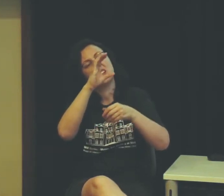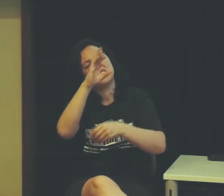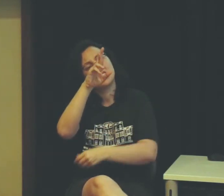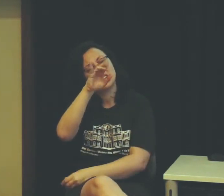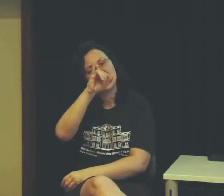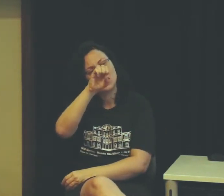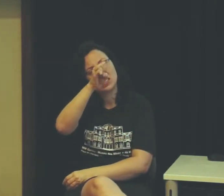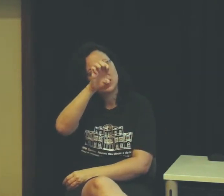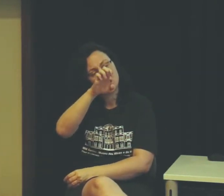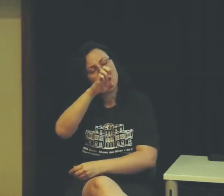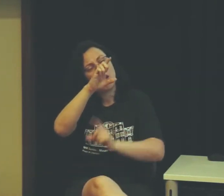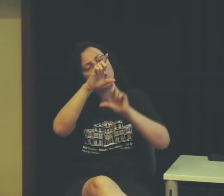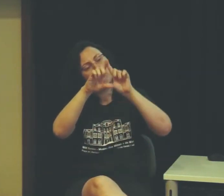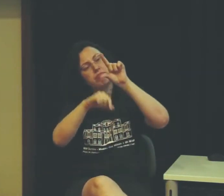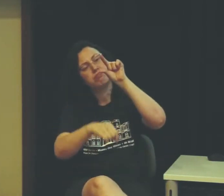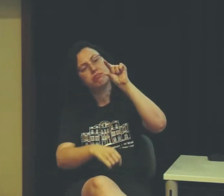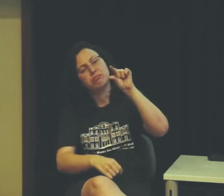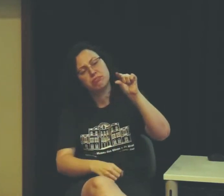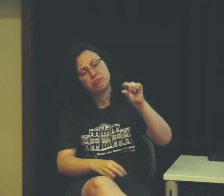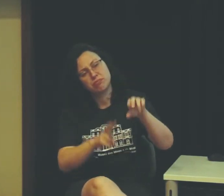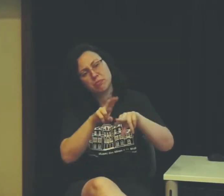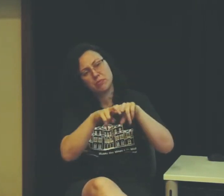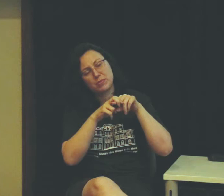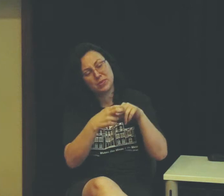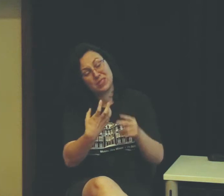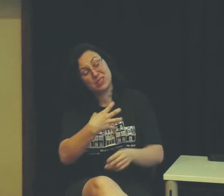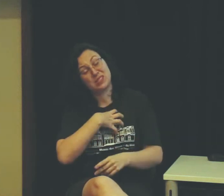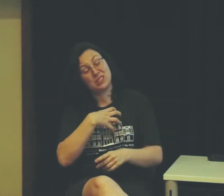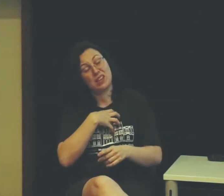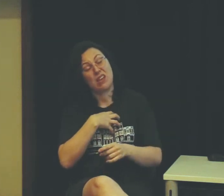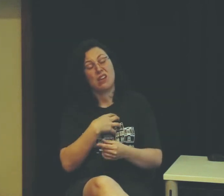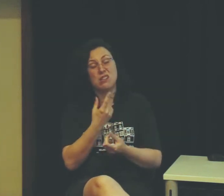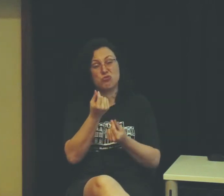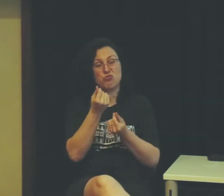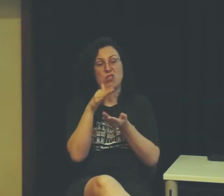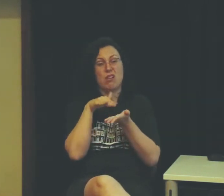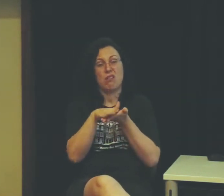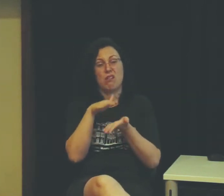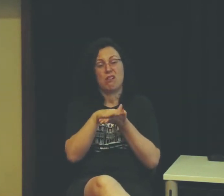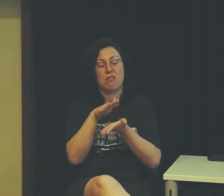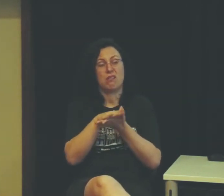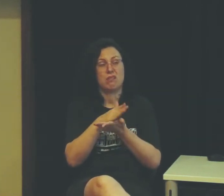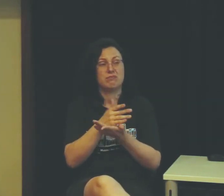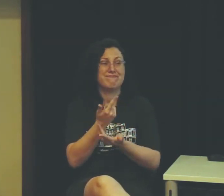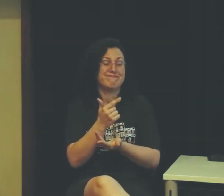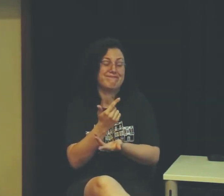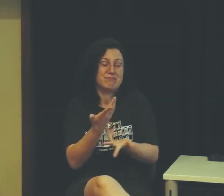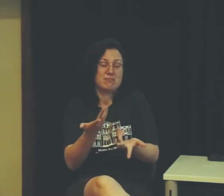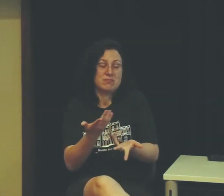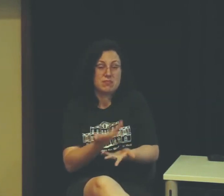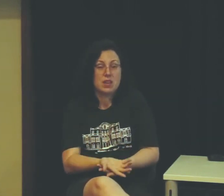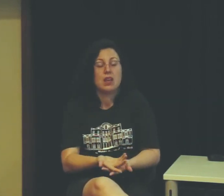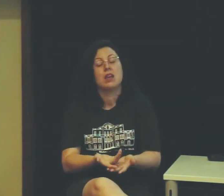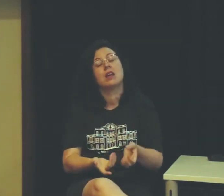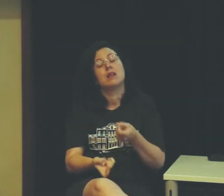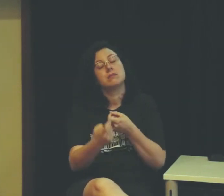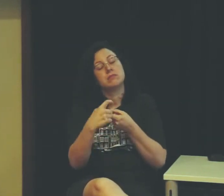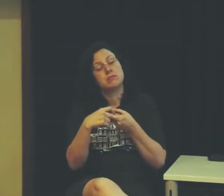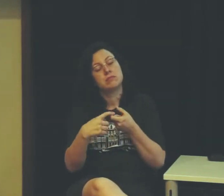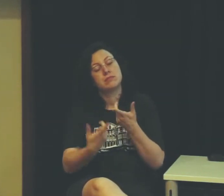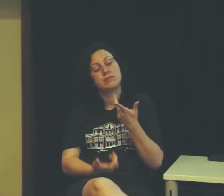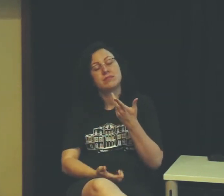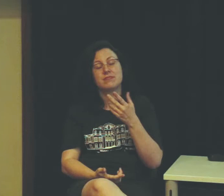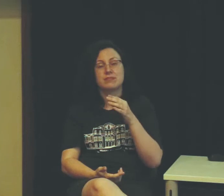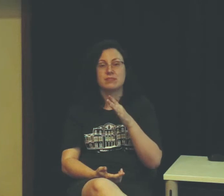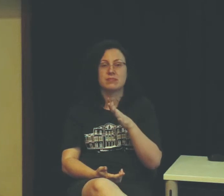natural, a quantidade de publicação, os cientistas ficam sem dinheiro, e dessa forma, então, voltou, não coloquei assim, mas